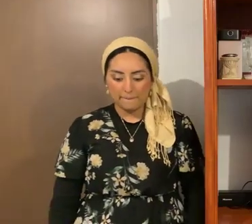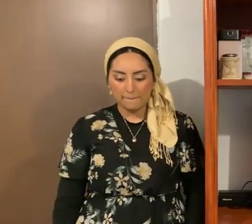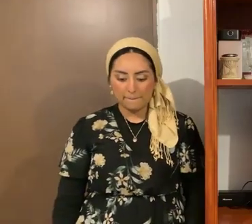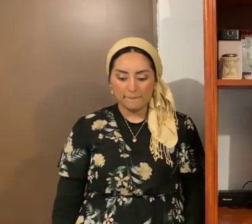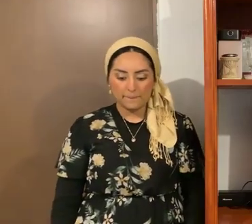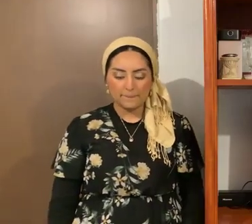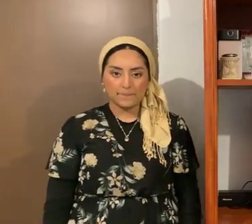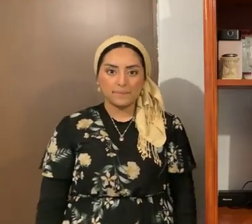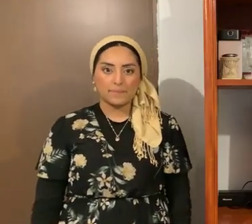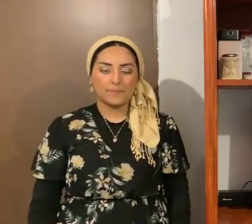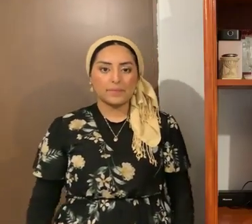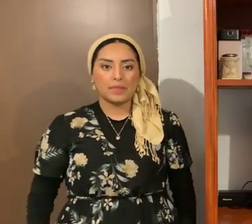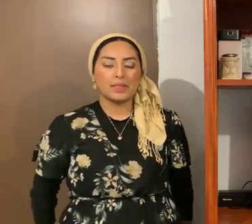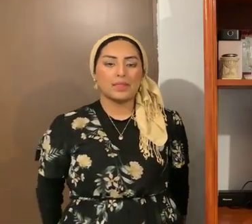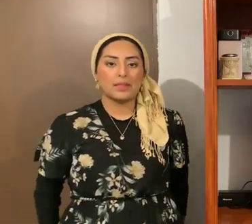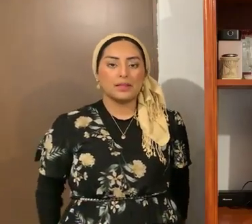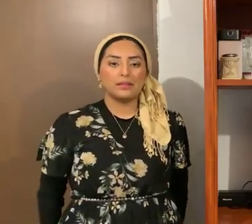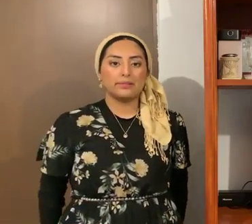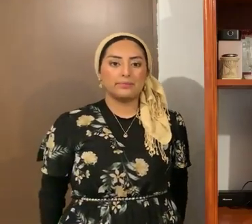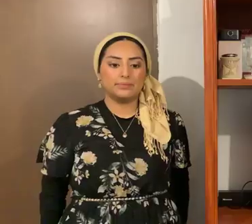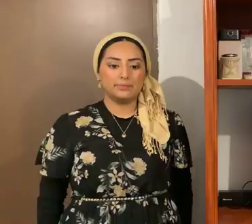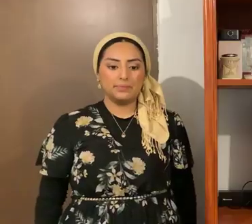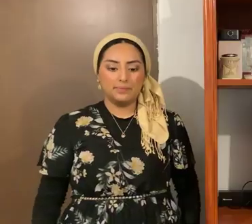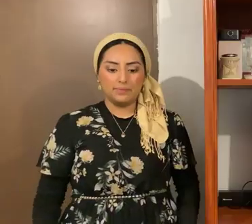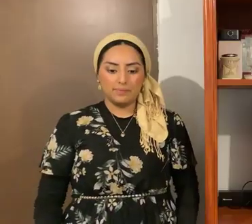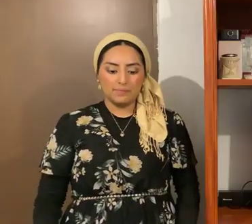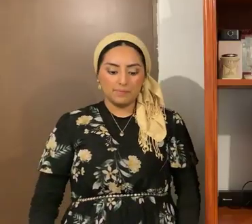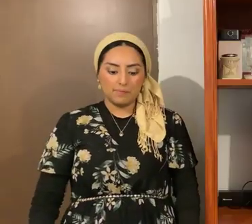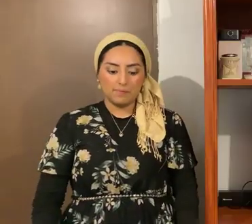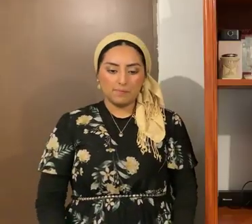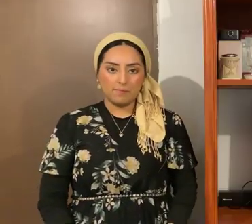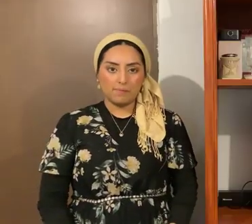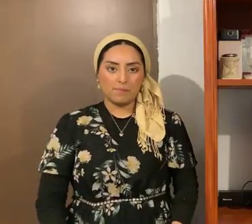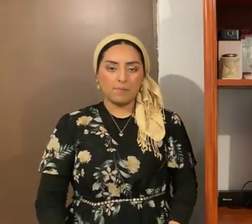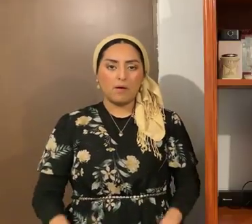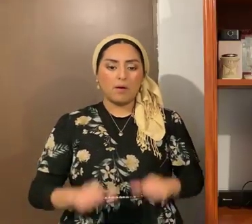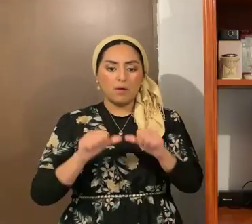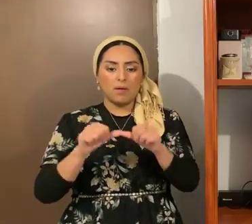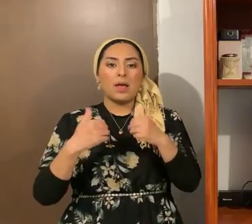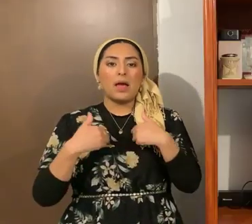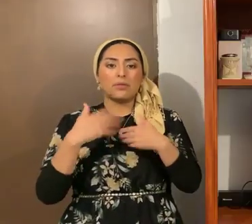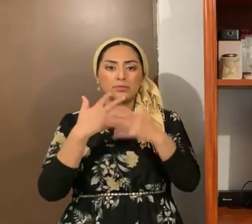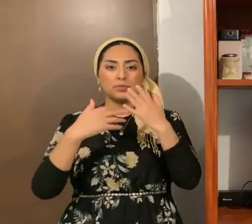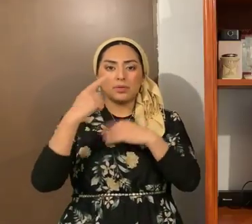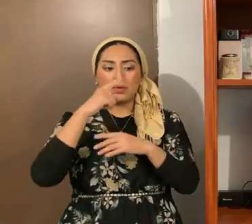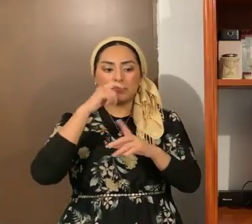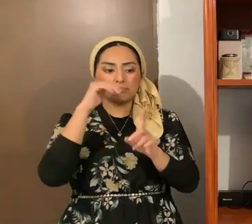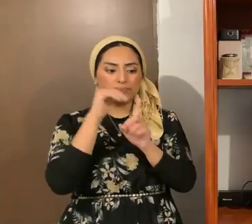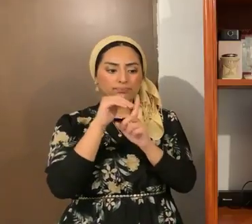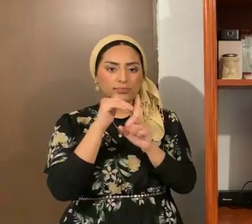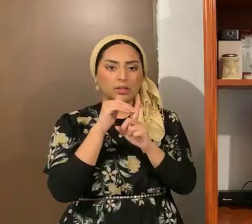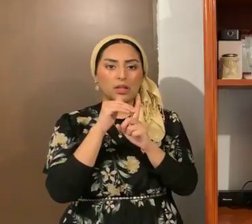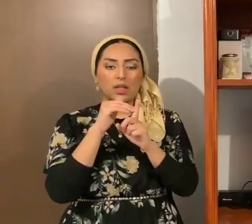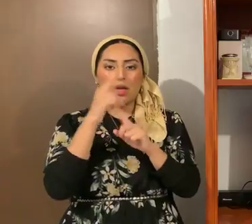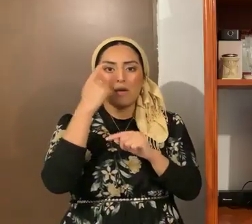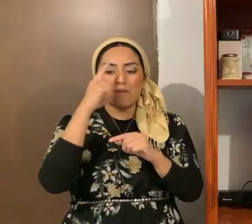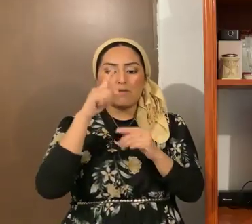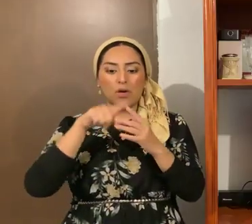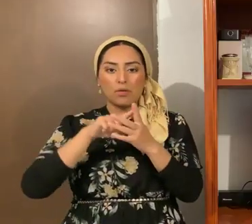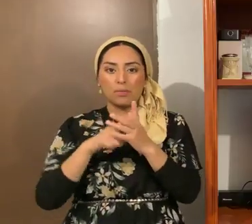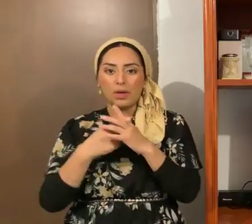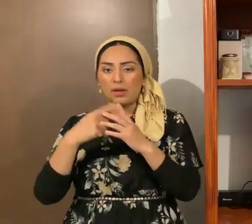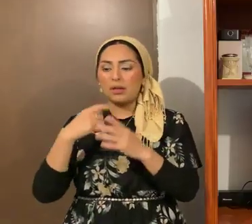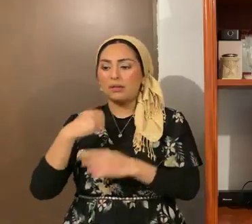quiero que lo anoten, porque me lo van a leer, por favor, ahorita. Siempre hay un instigador que convence a otros para iniciar